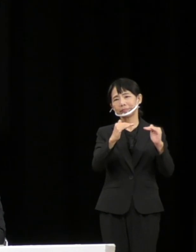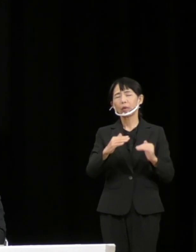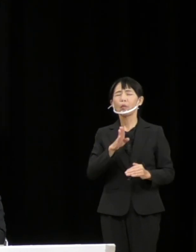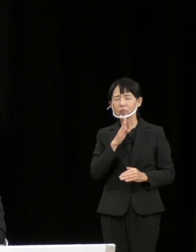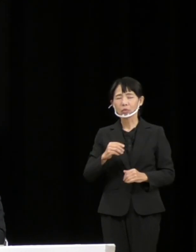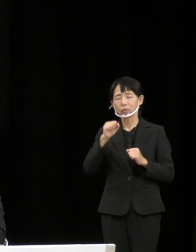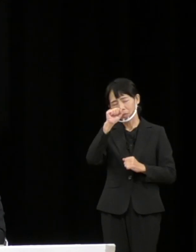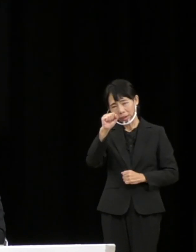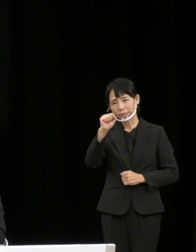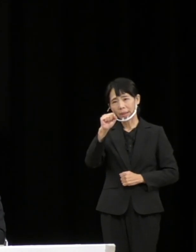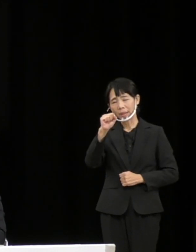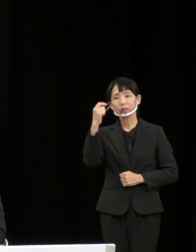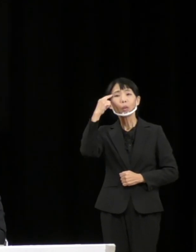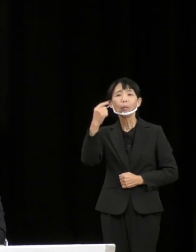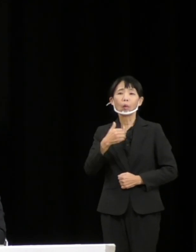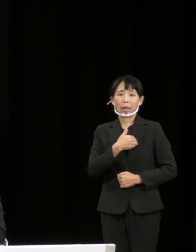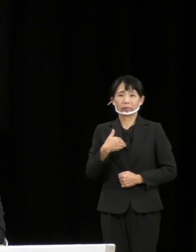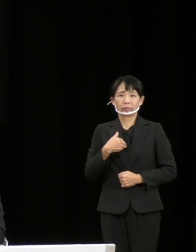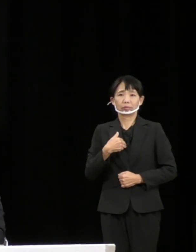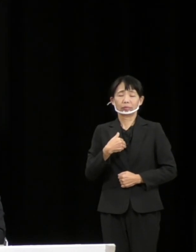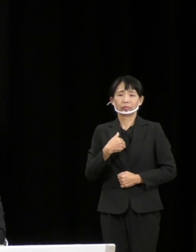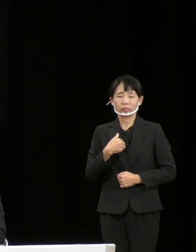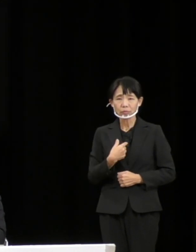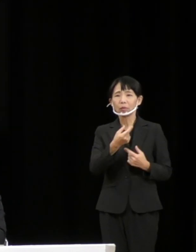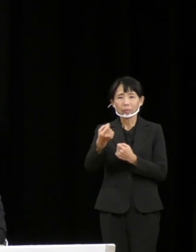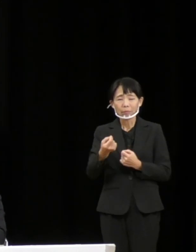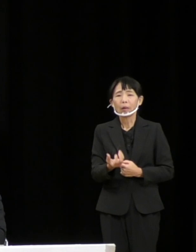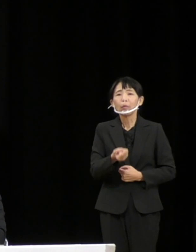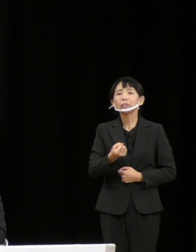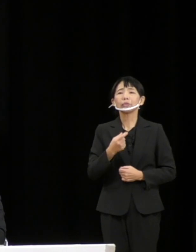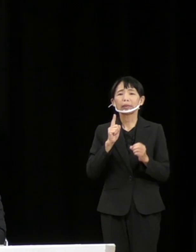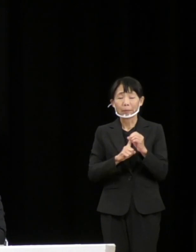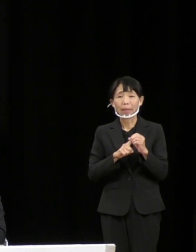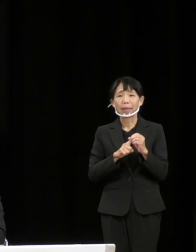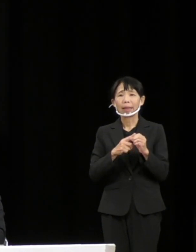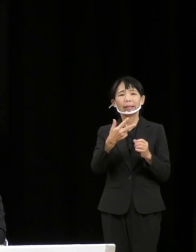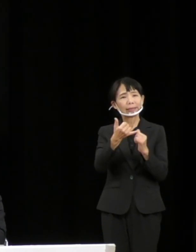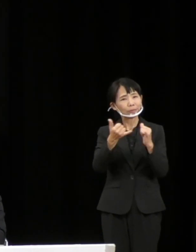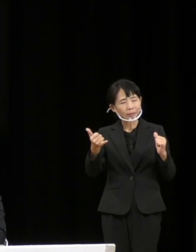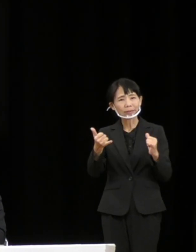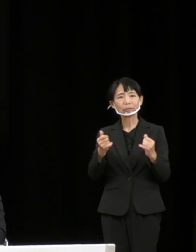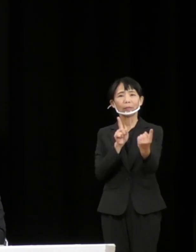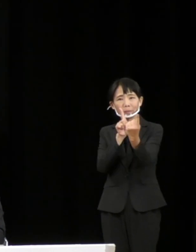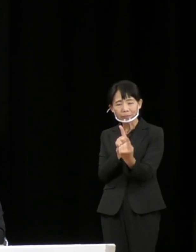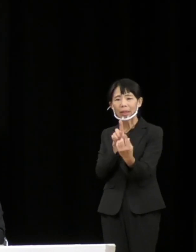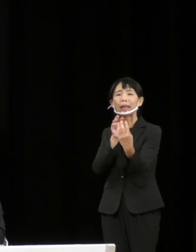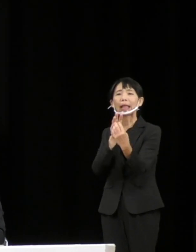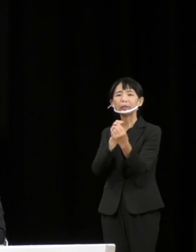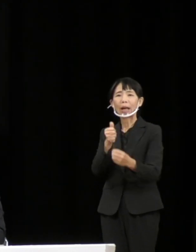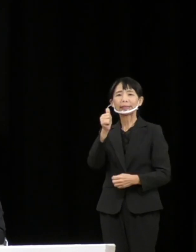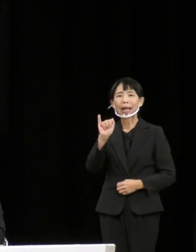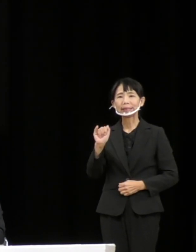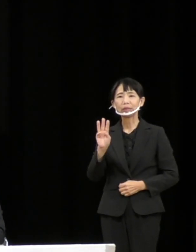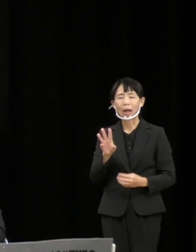この迫り住む全ての方々がそう思える石垣市を実現するためせ民との対話でつくる開かれた石垣市